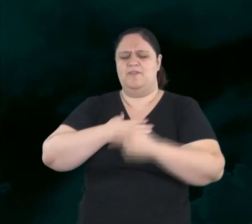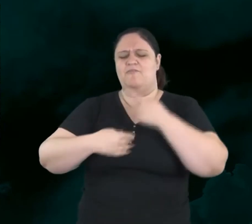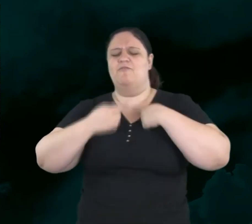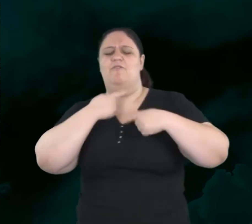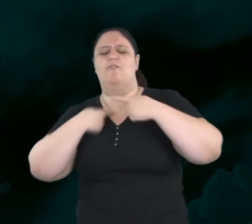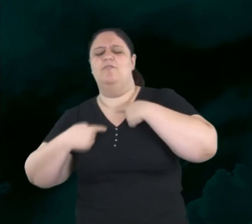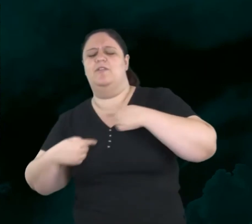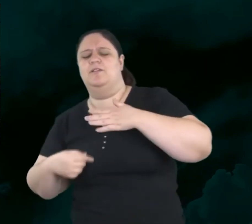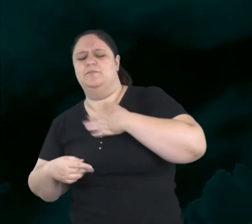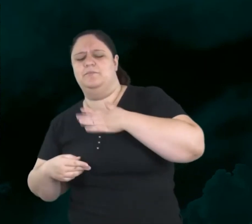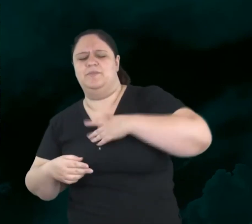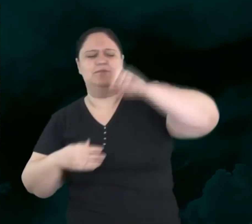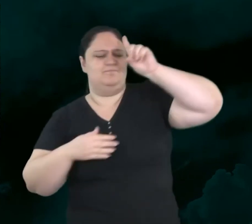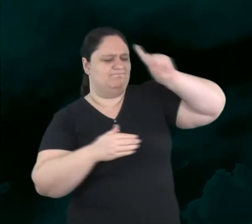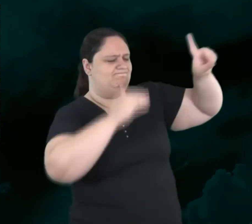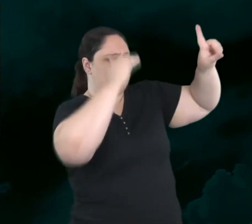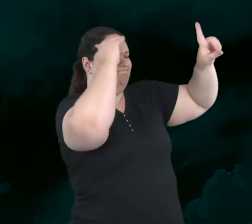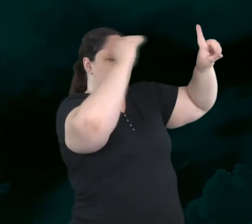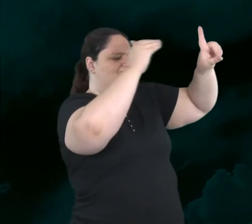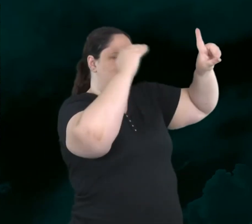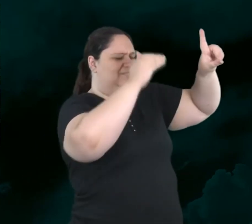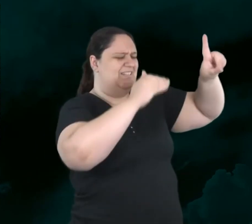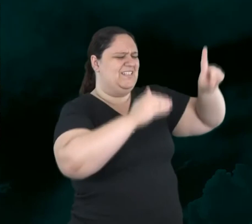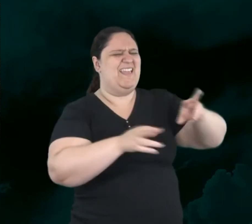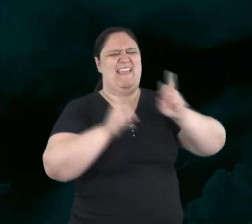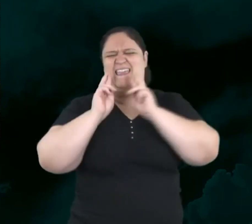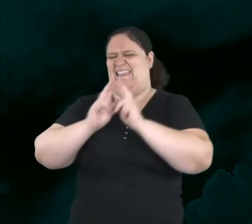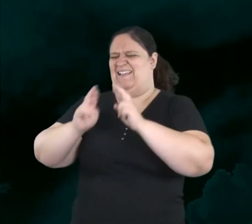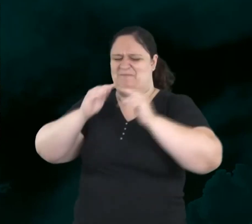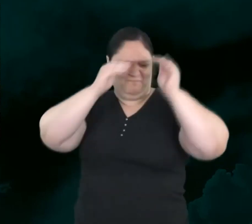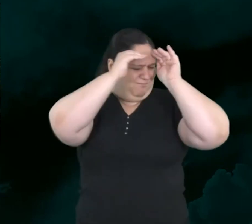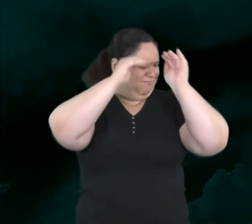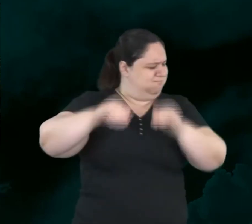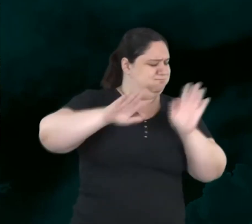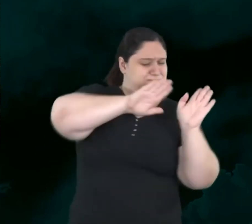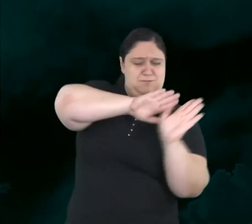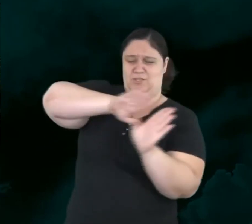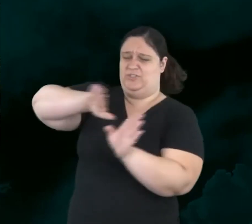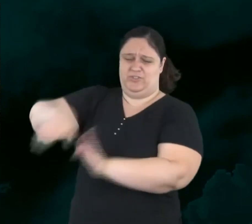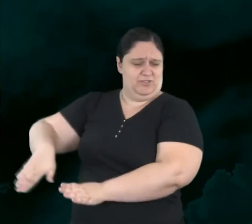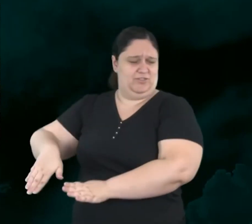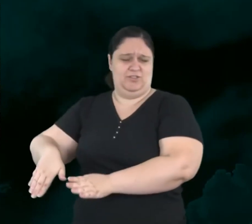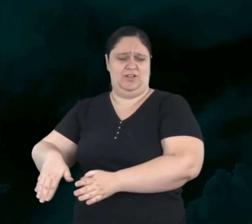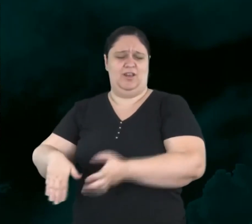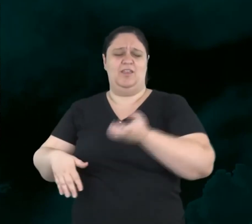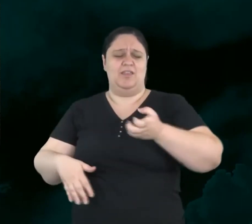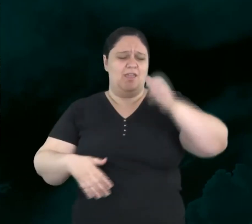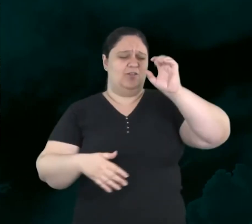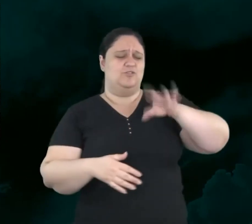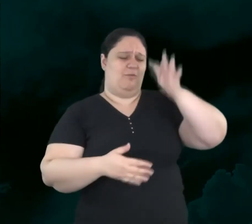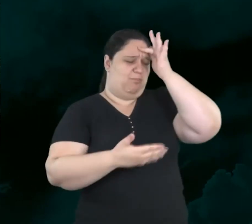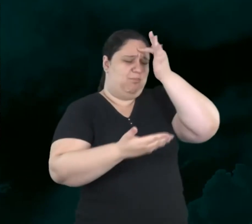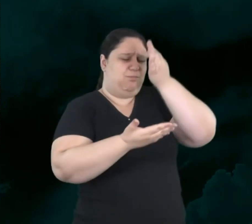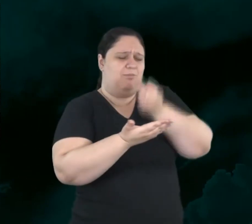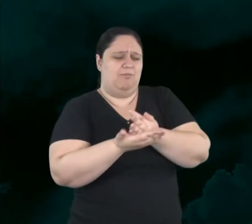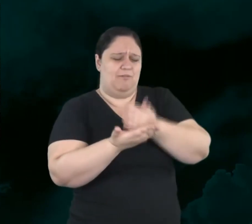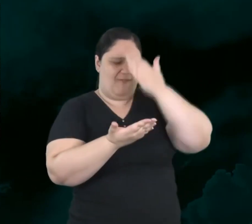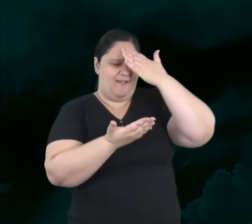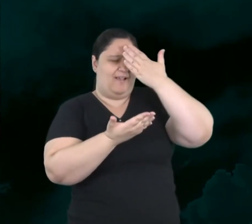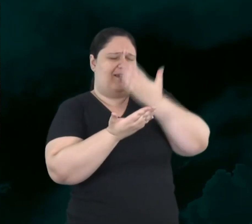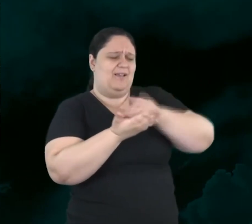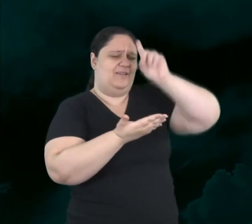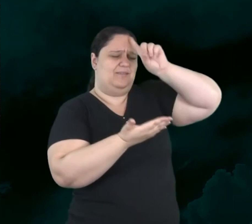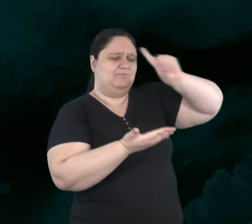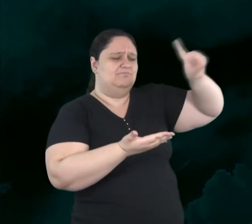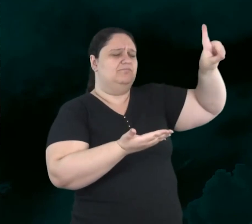vontades, tirar de nós, Senhor, toda murmuração, toda desobediência, nós possamos, Senhor, crer somente em Ti, crer na Tua palavra,